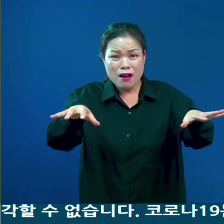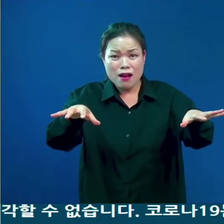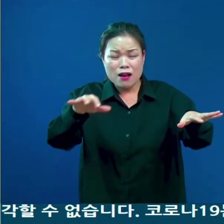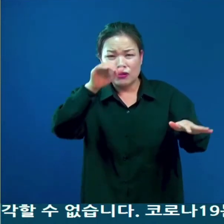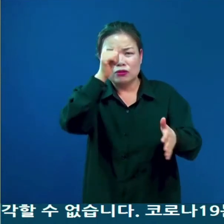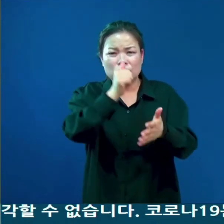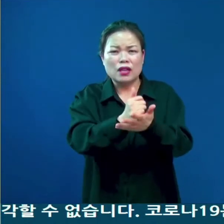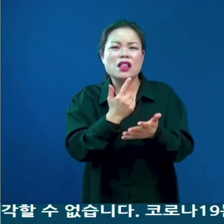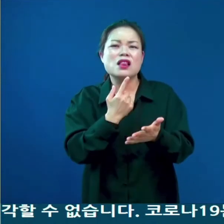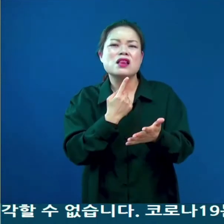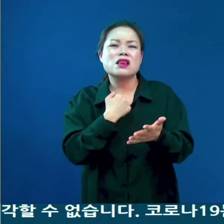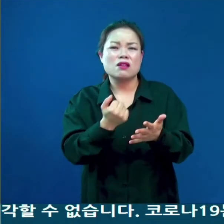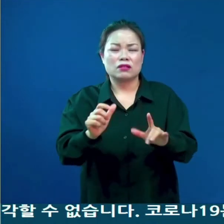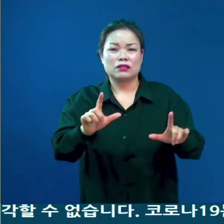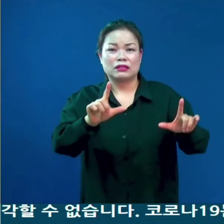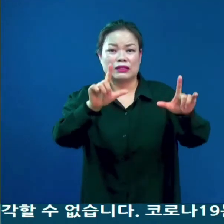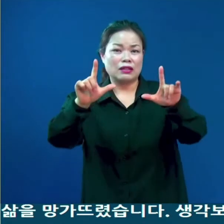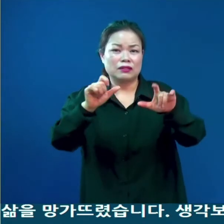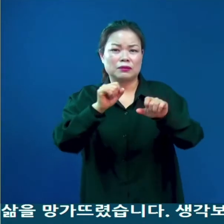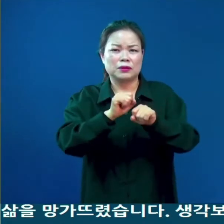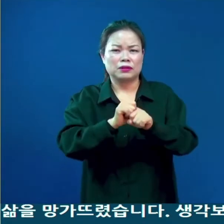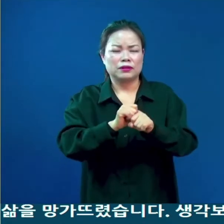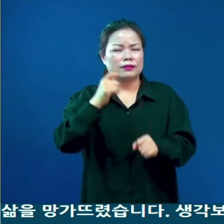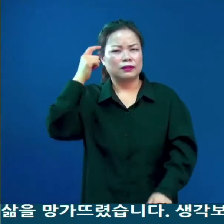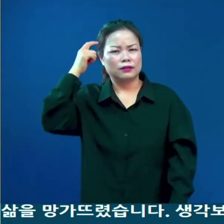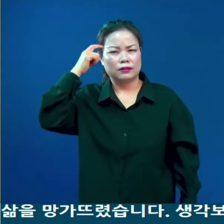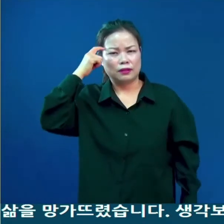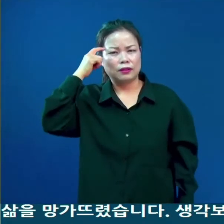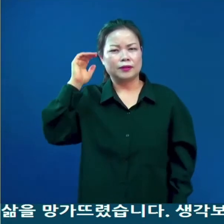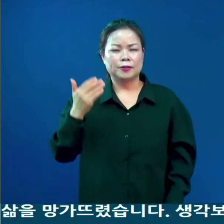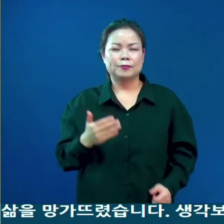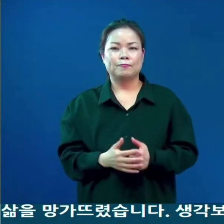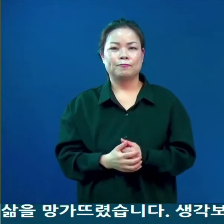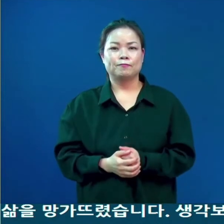있는 우리의 삶을 생각해 보게 됩니다.